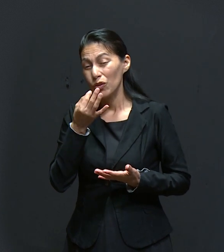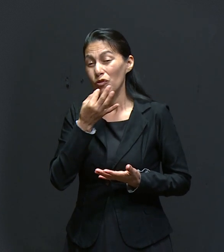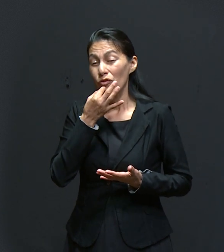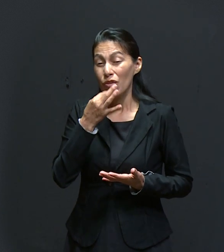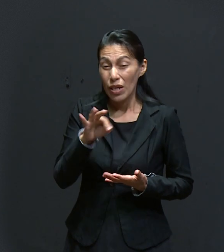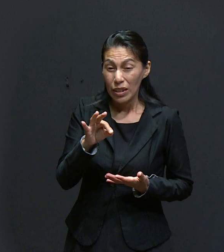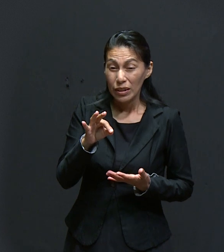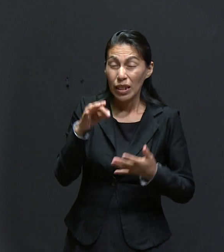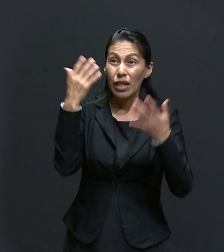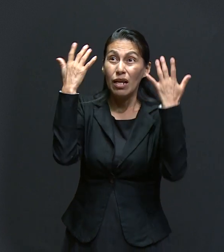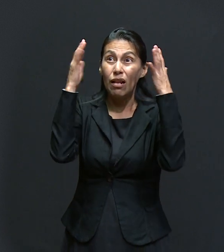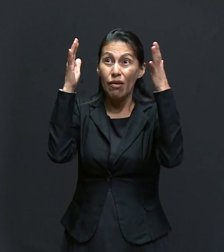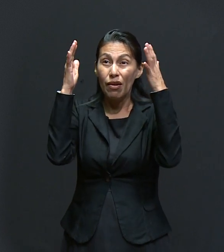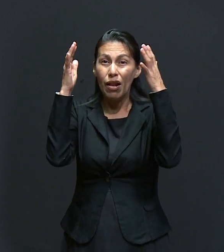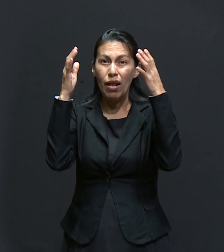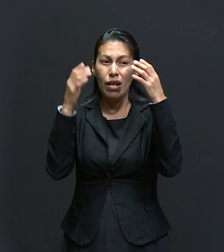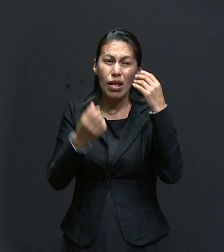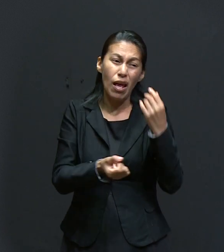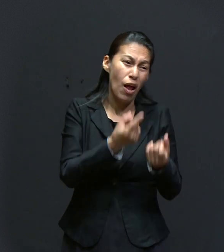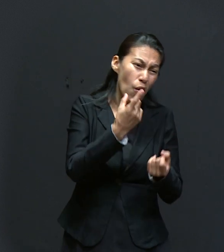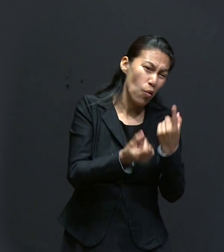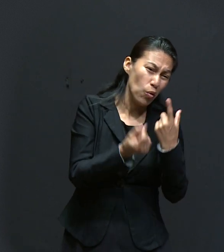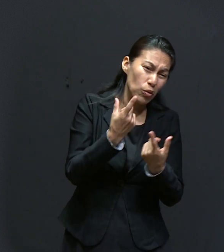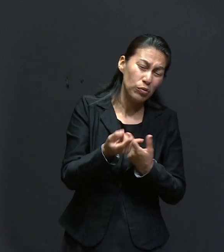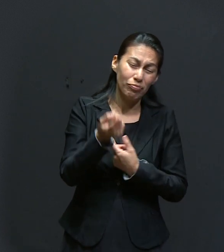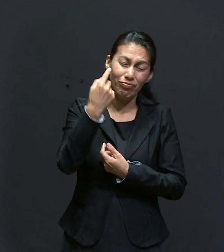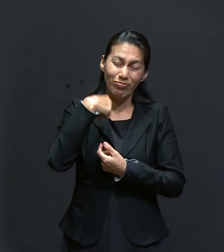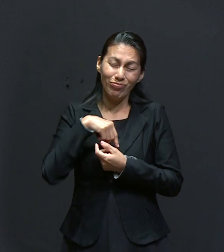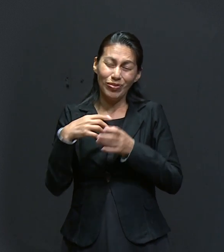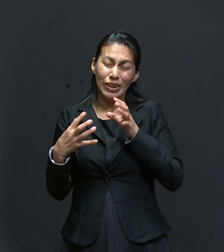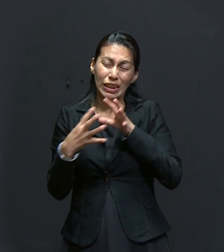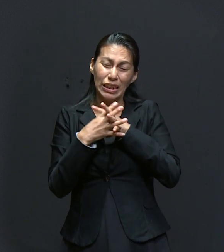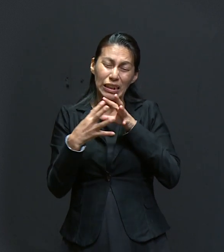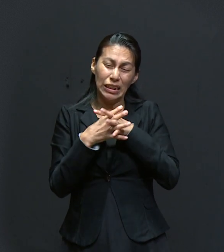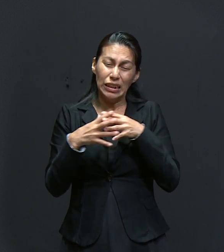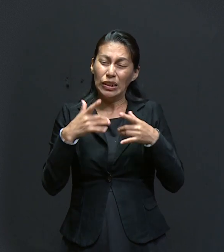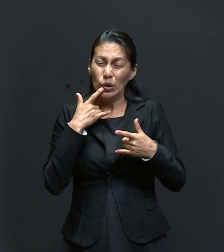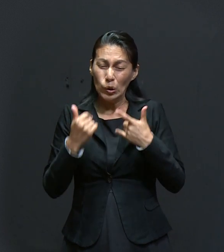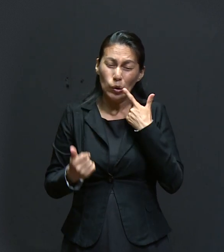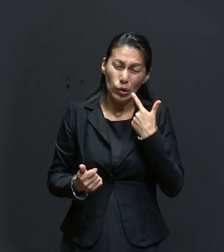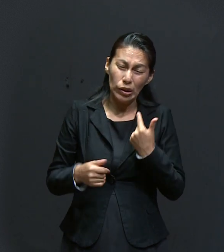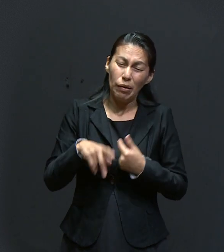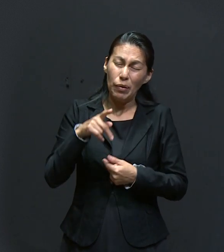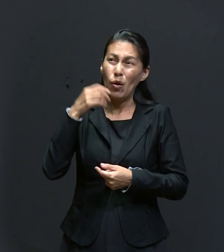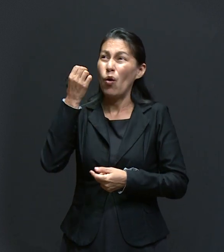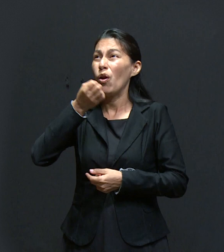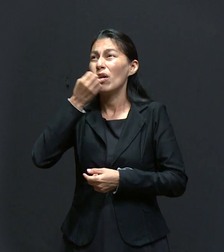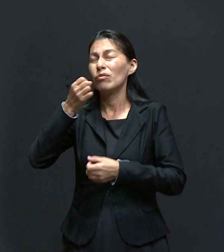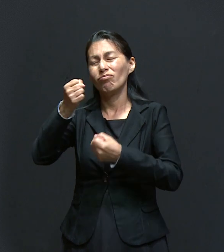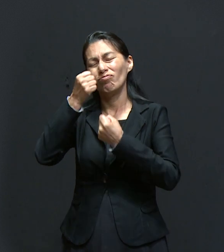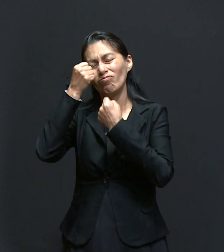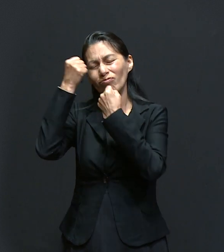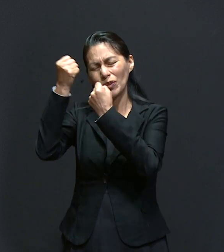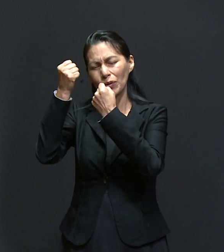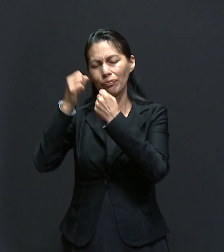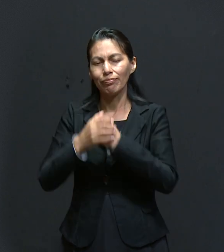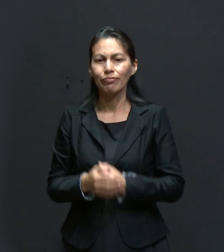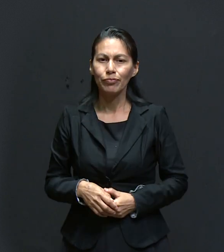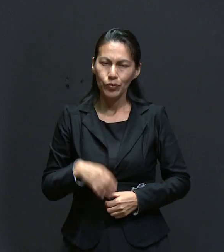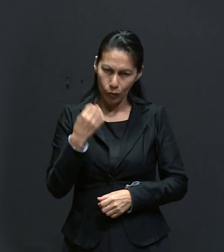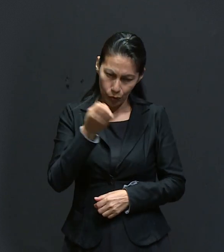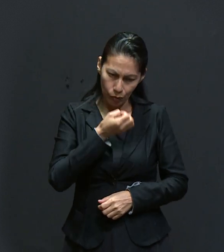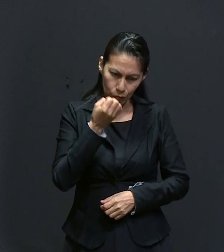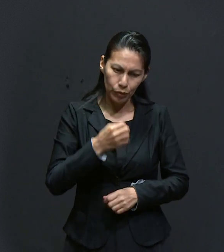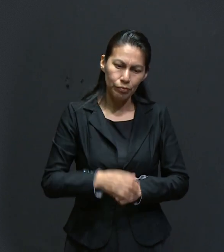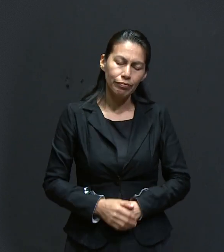para celebrar y también cada uno tiene su lucha su guerra pero la oración tiene poder vamos a orar